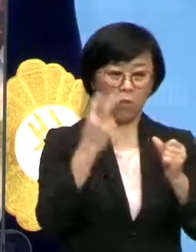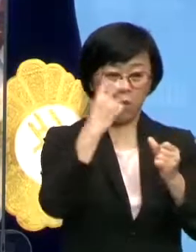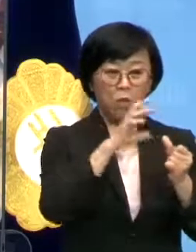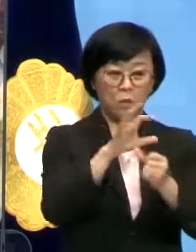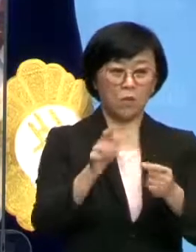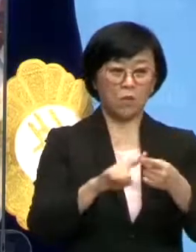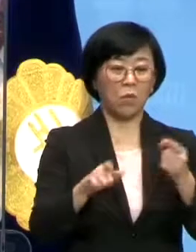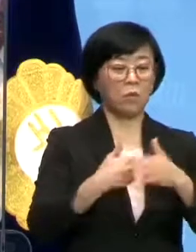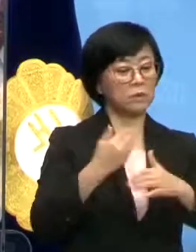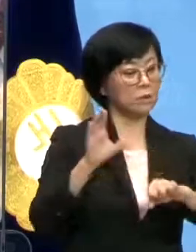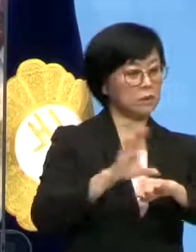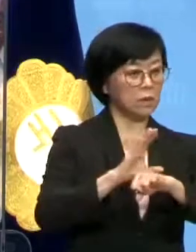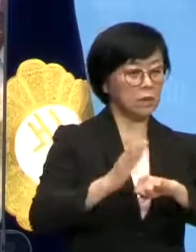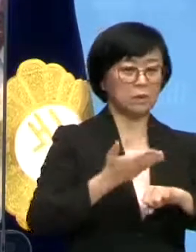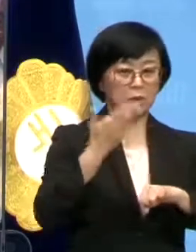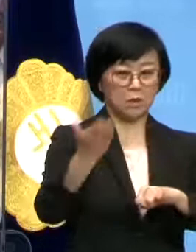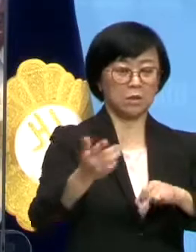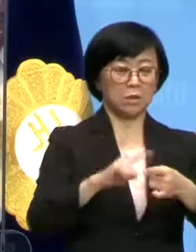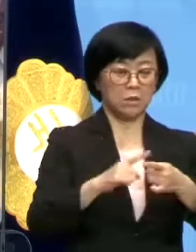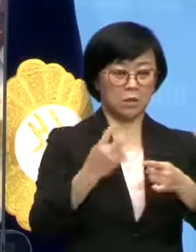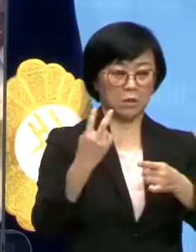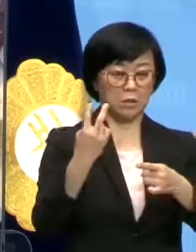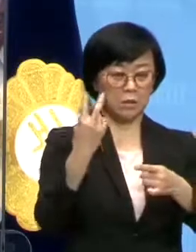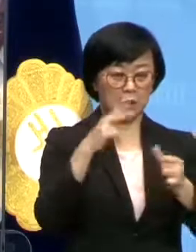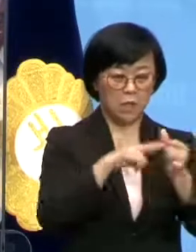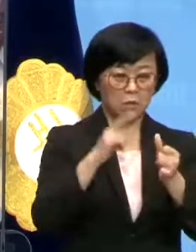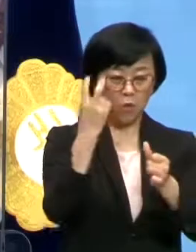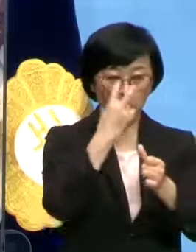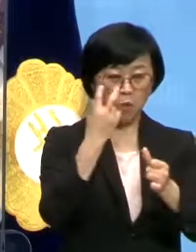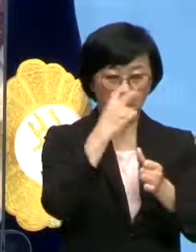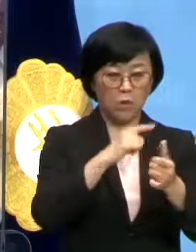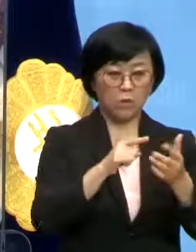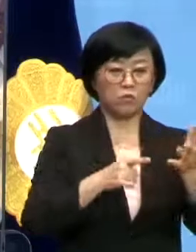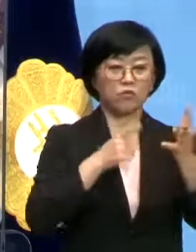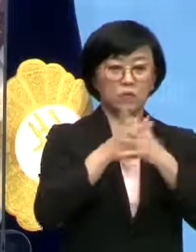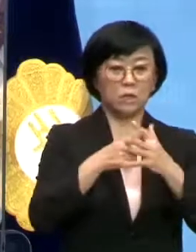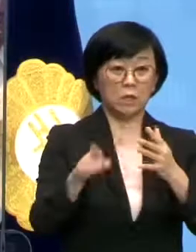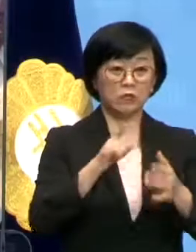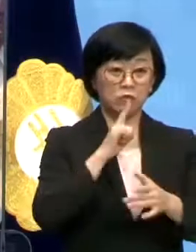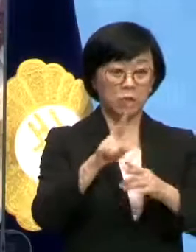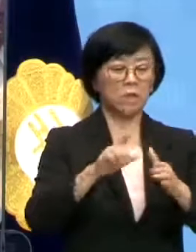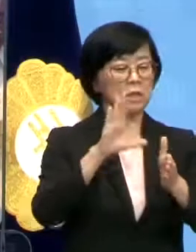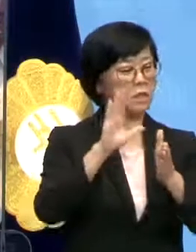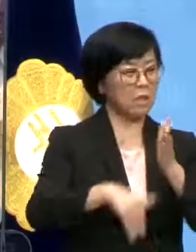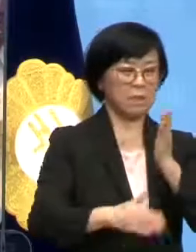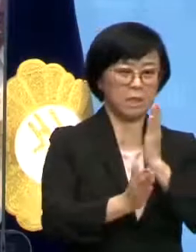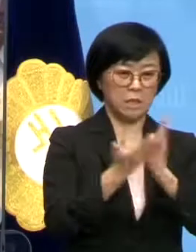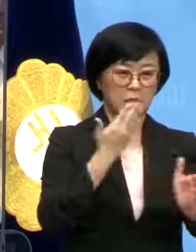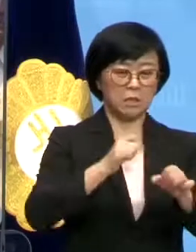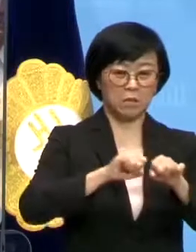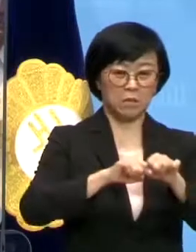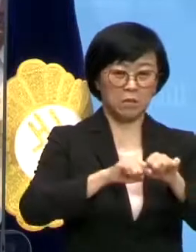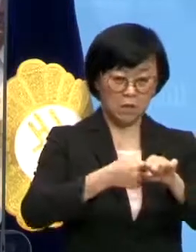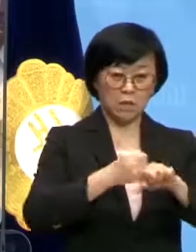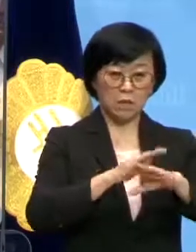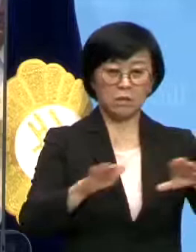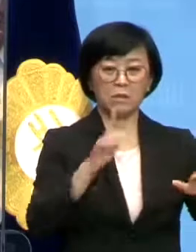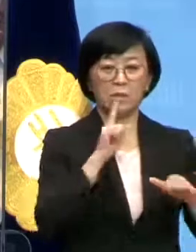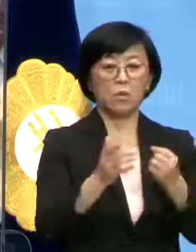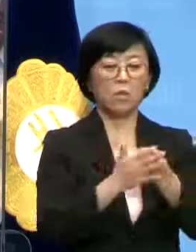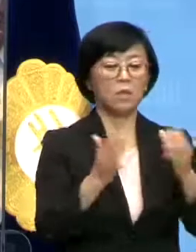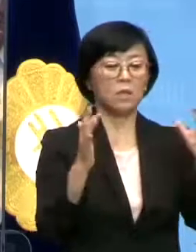되고 전산으로 제출하면 개인정보의 유치를 위험이 있다는 주장은 시대착오적인 억지다 현재